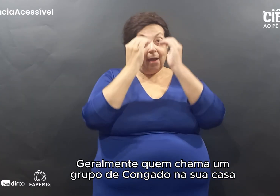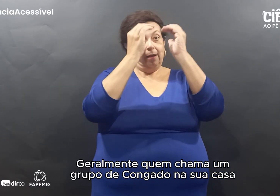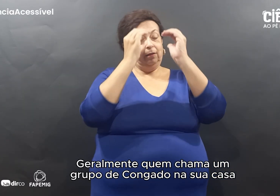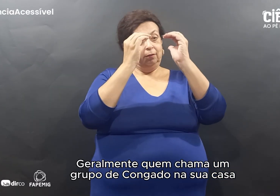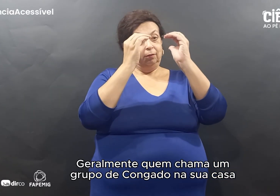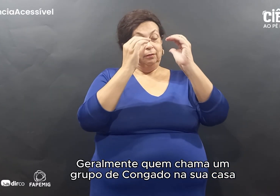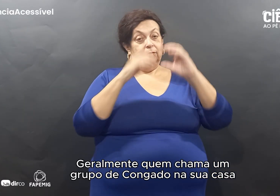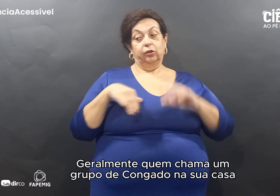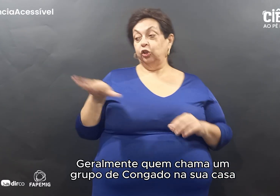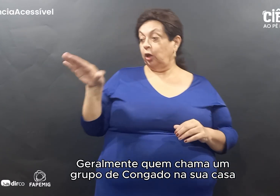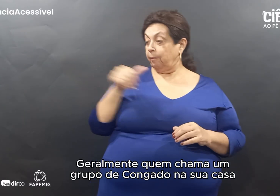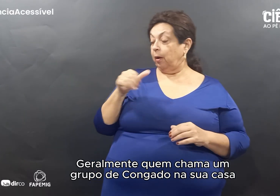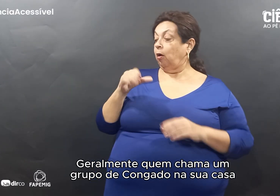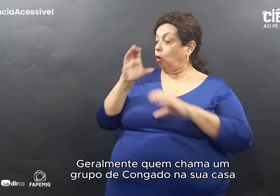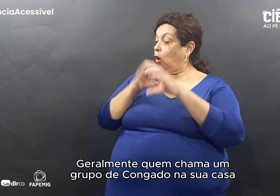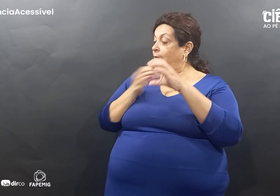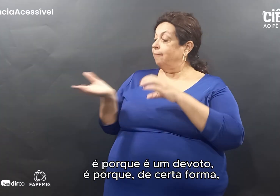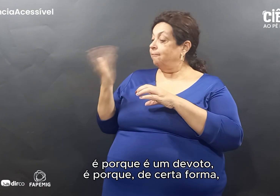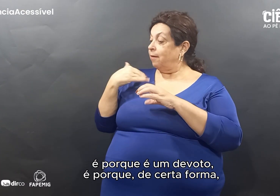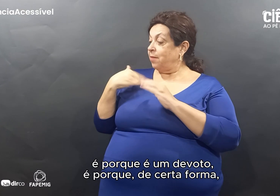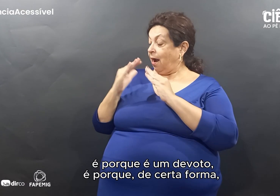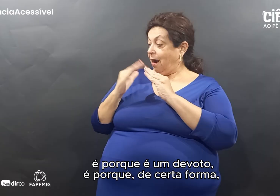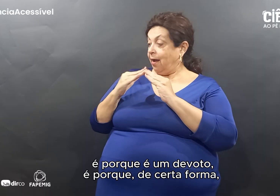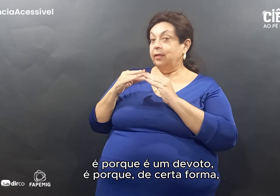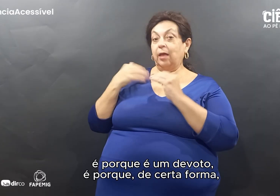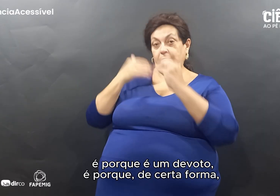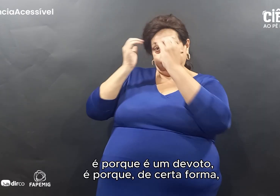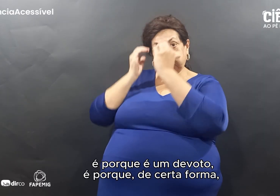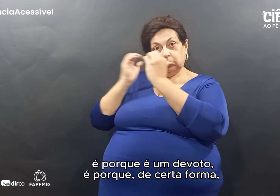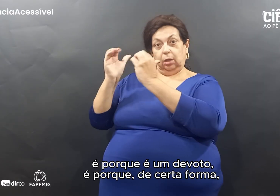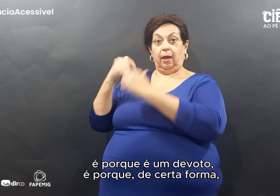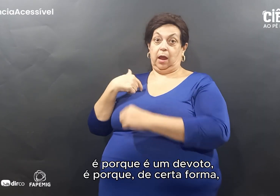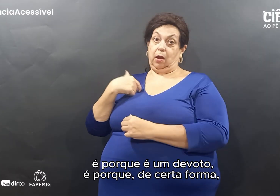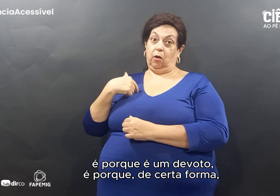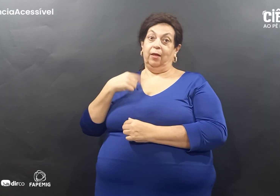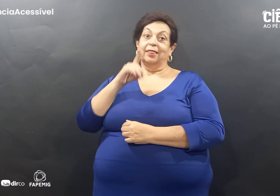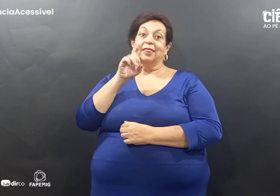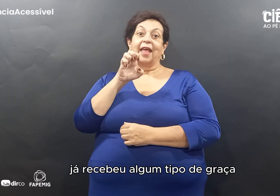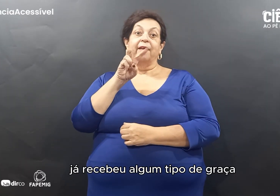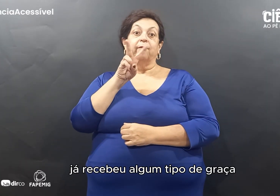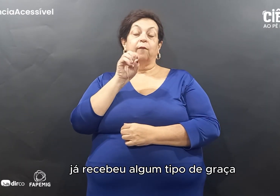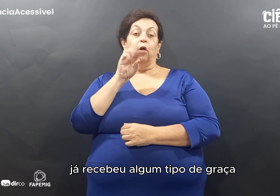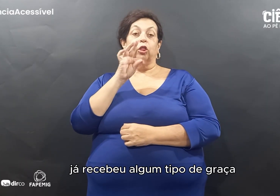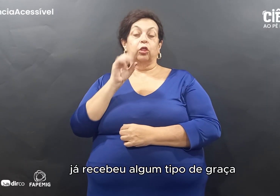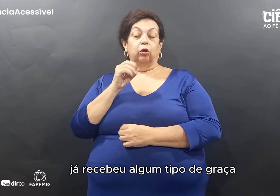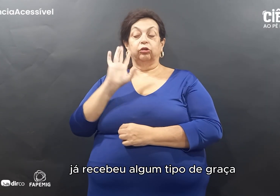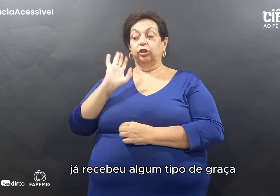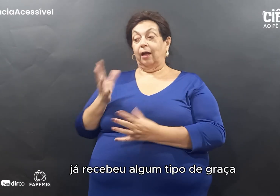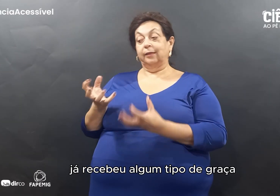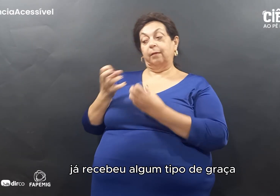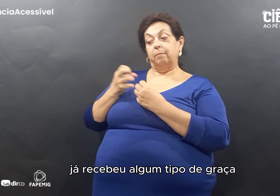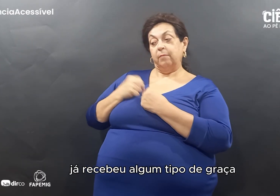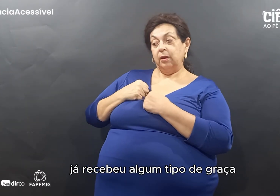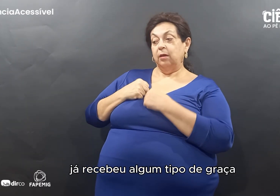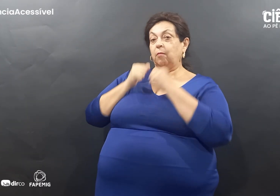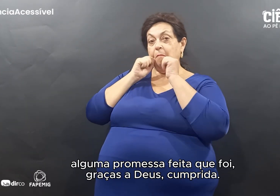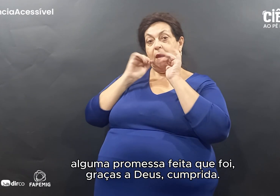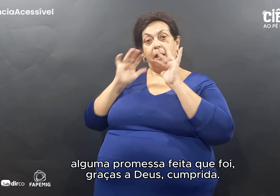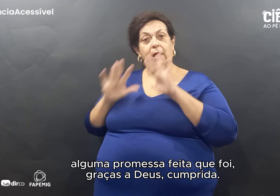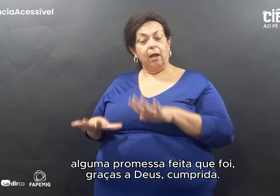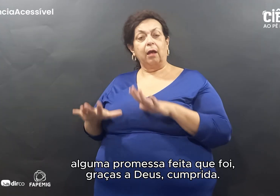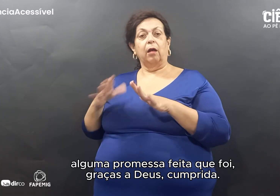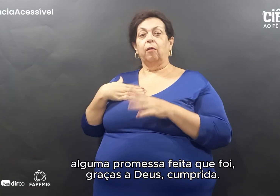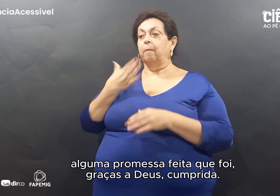chama um grupo de Congado na sua casa é porque é um devoto, é porque, de certa forma, já recebeu algum tipo de graça,